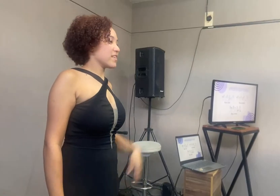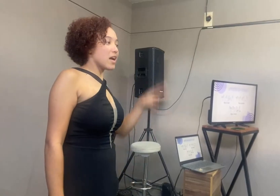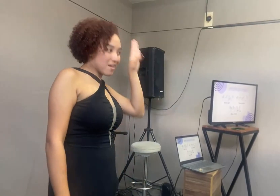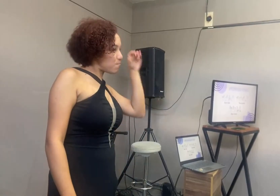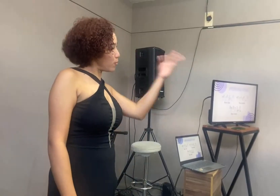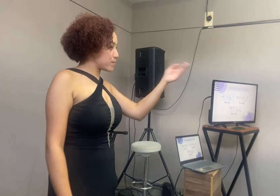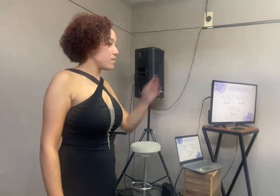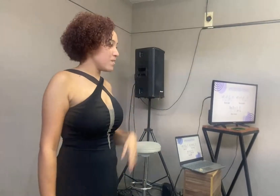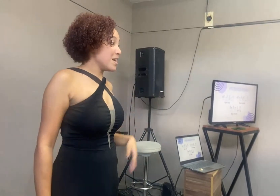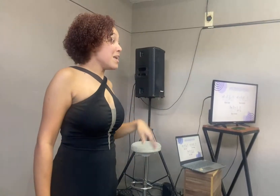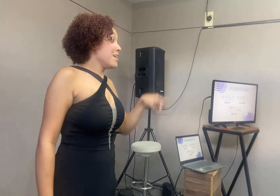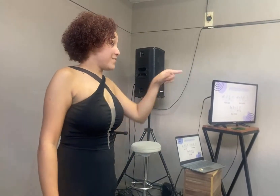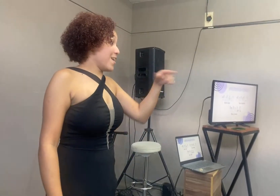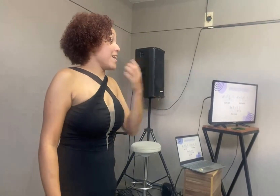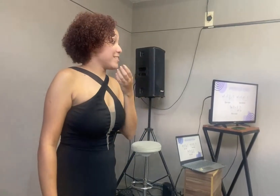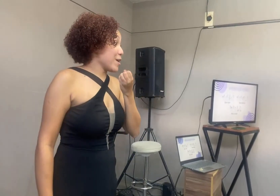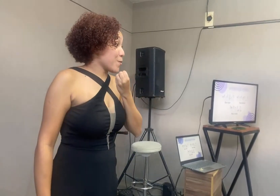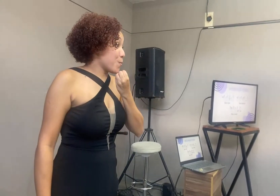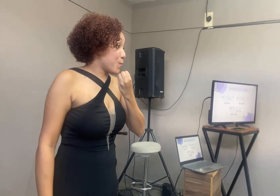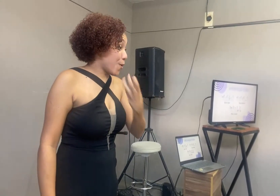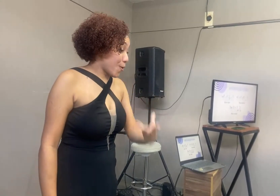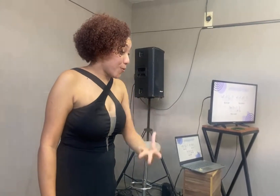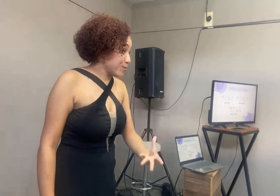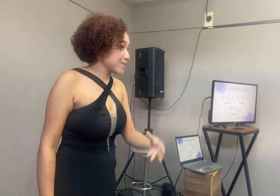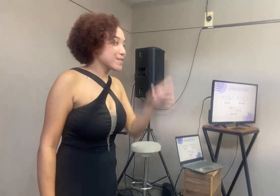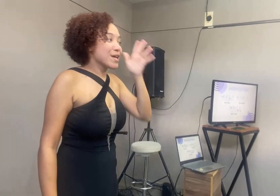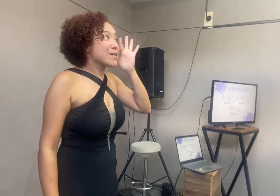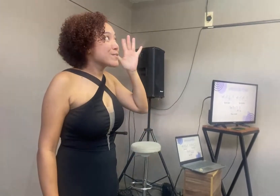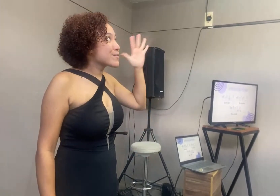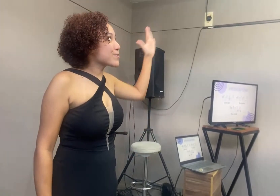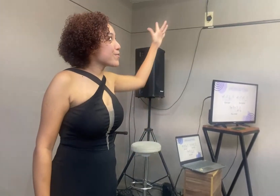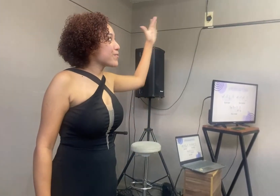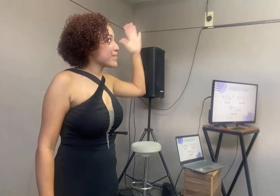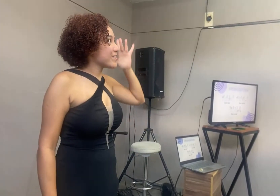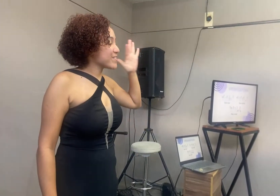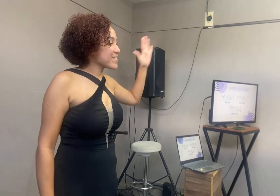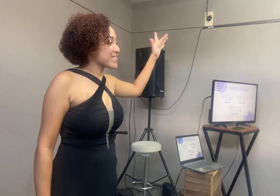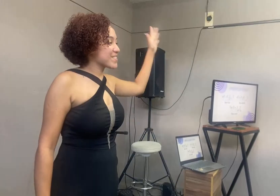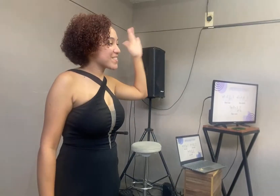noite. Bom. Aí tem o bons sonhos.